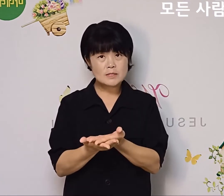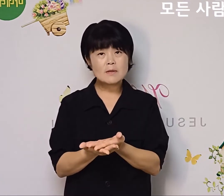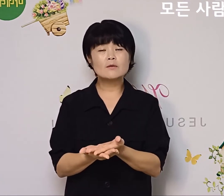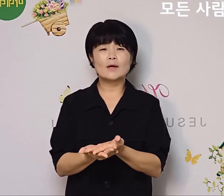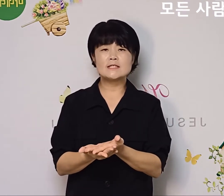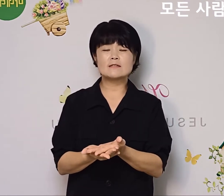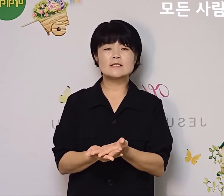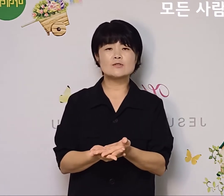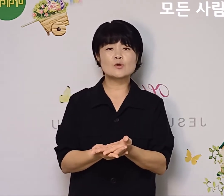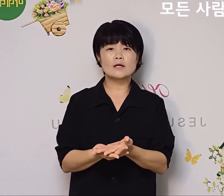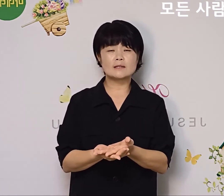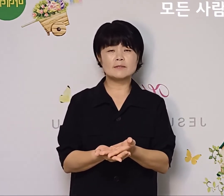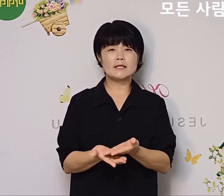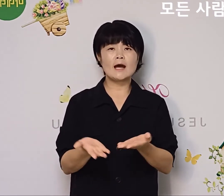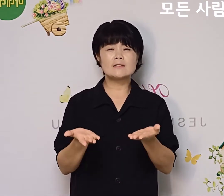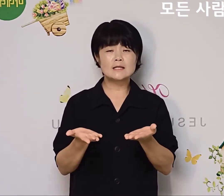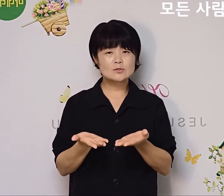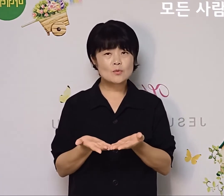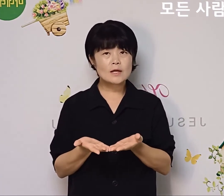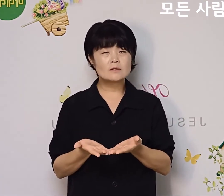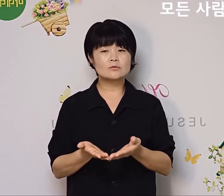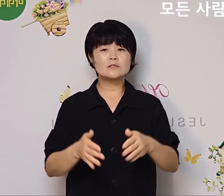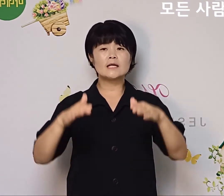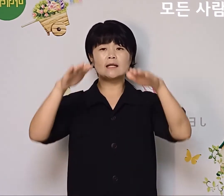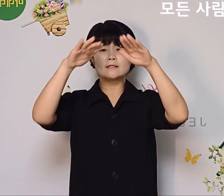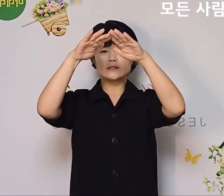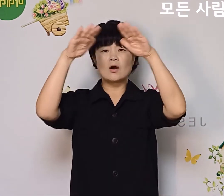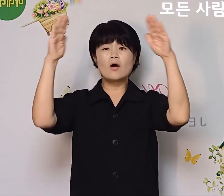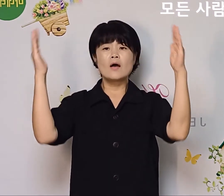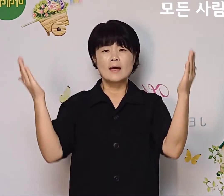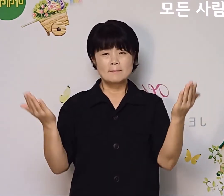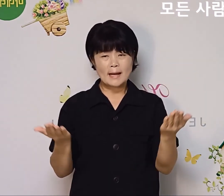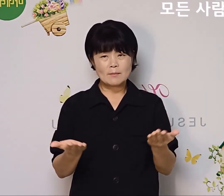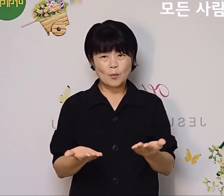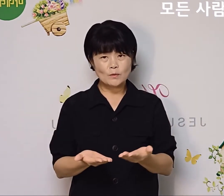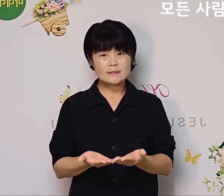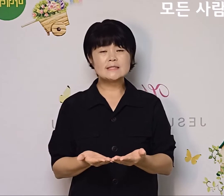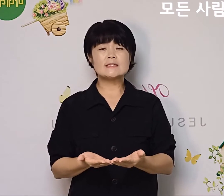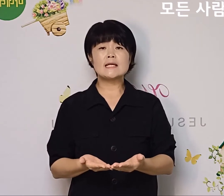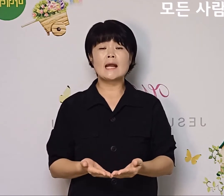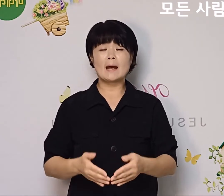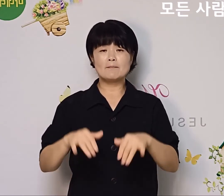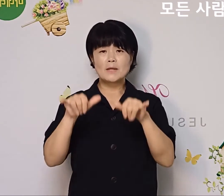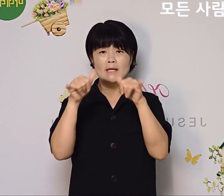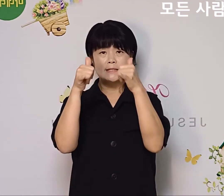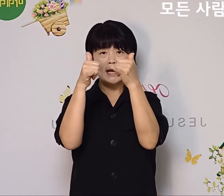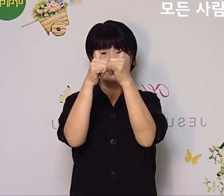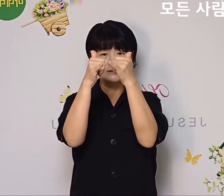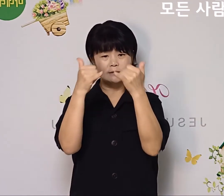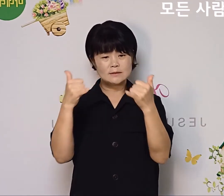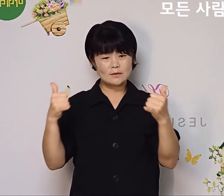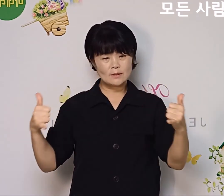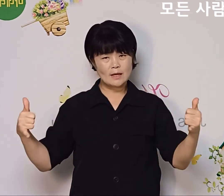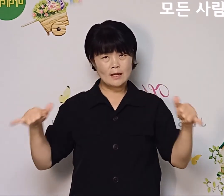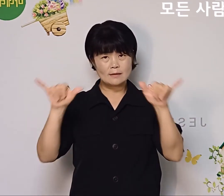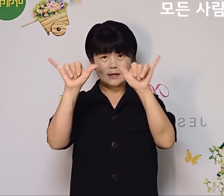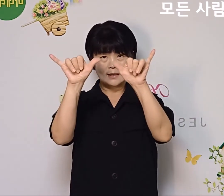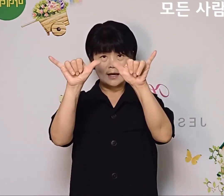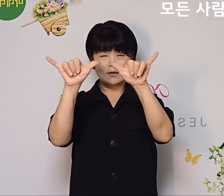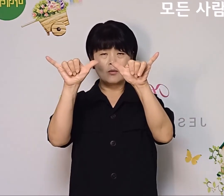겹치면 완전이란 수화가 됩니다. 새끼손가락으로 끝난다는 거. 모든 사람은 이렇게 약간